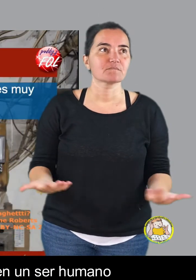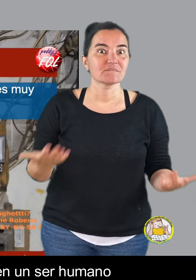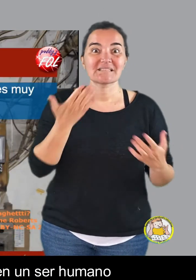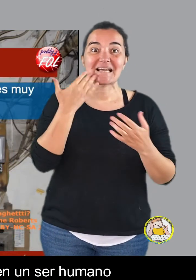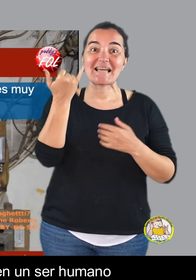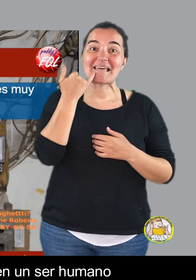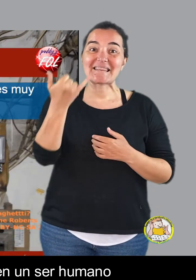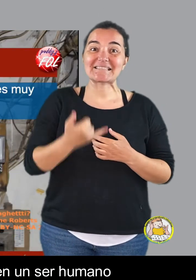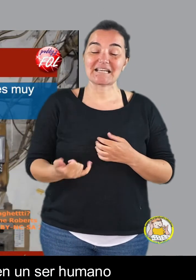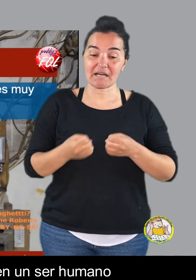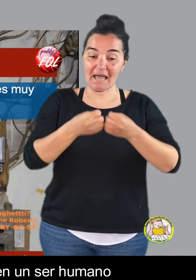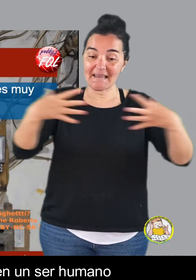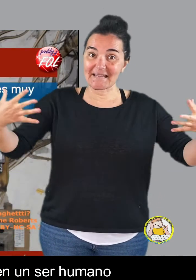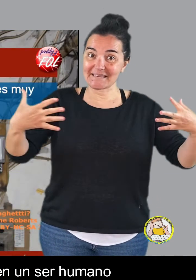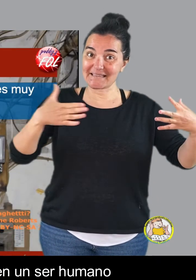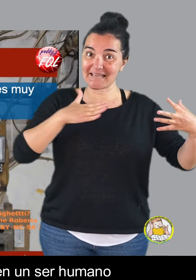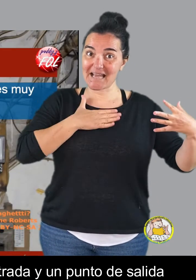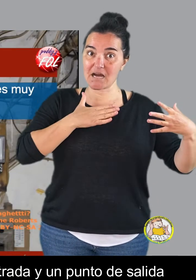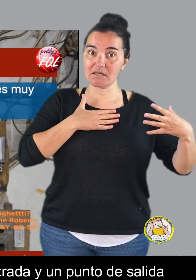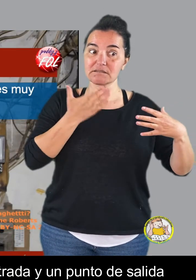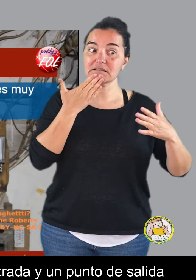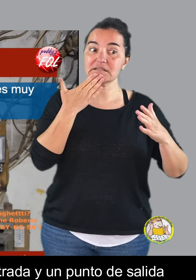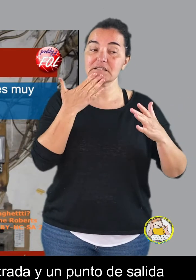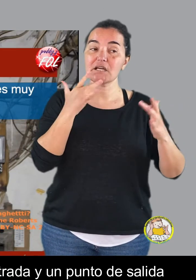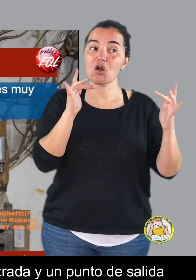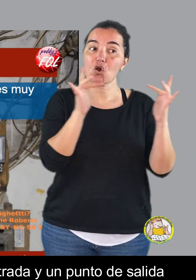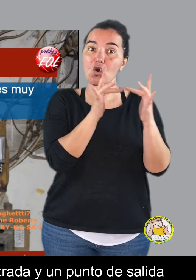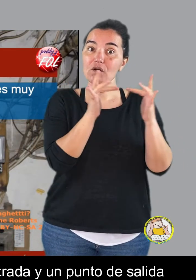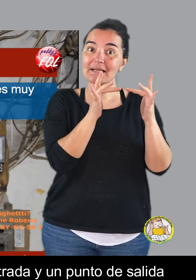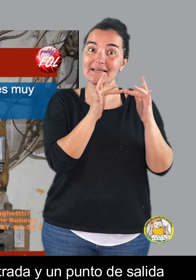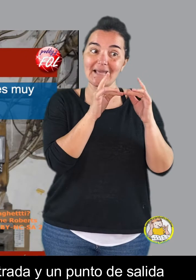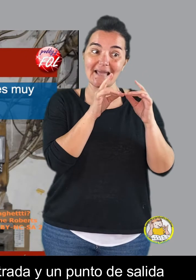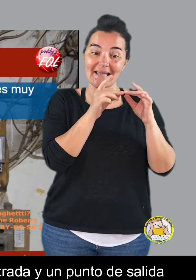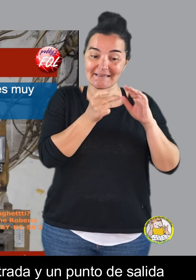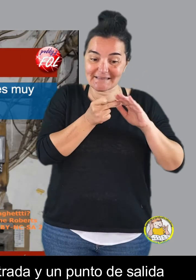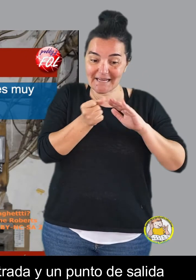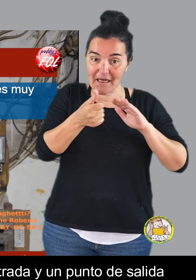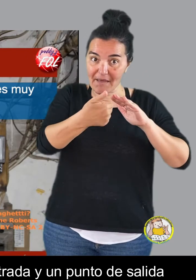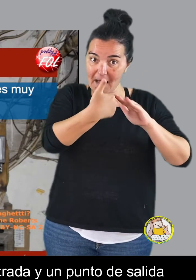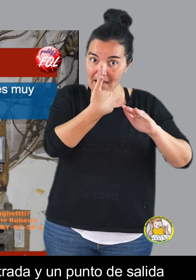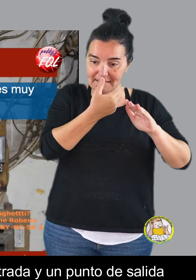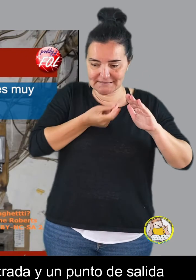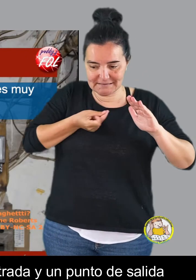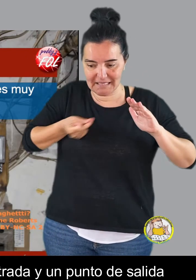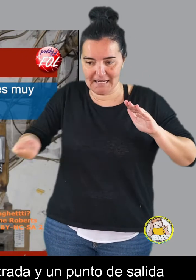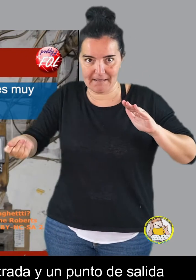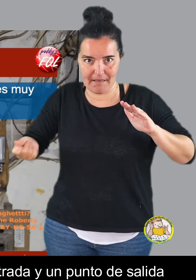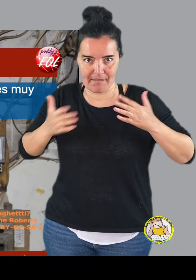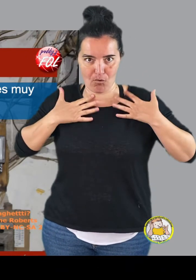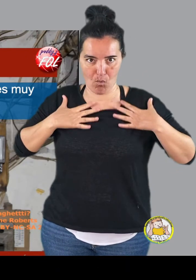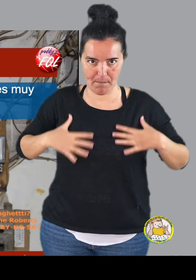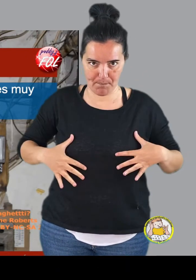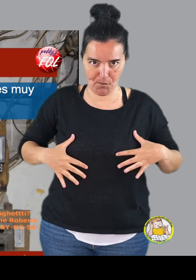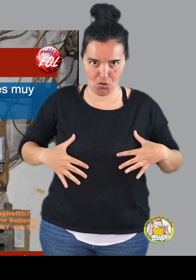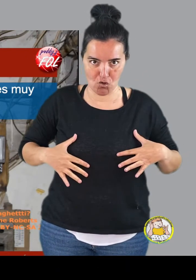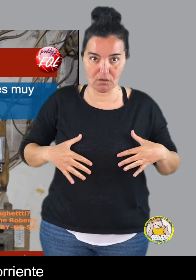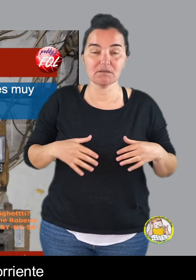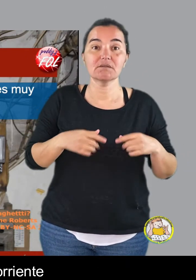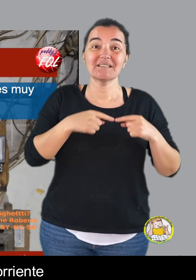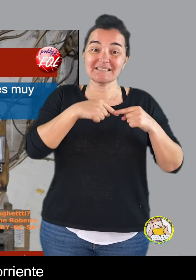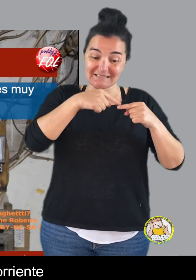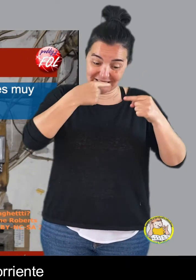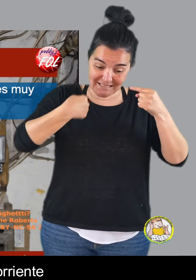Se producirá una descarga eléctrica en un ser humano cuando la corriente encuentre un punto de entrada y un punto de salida de su